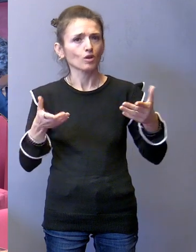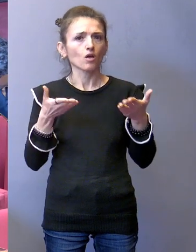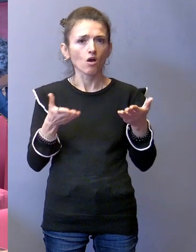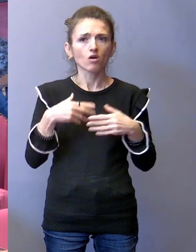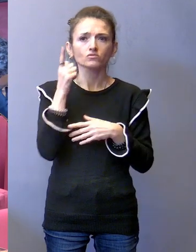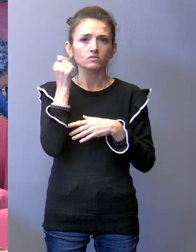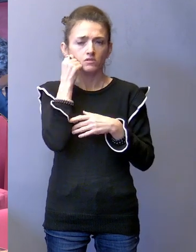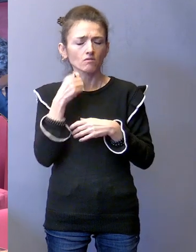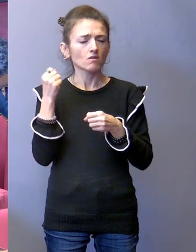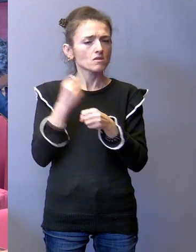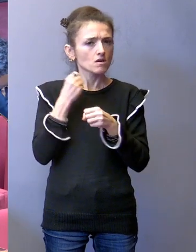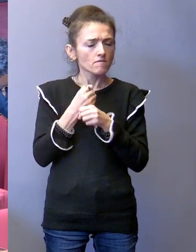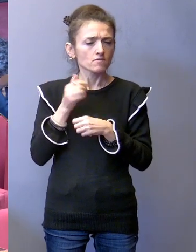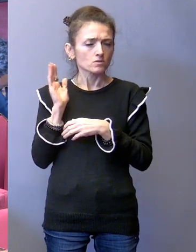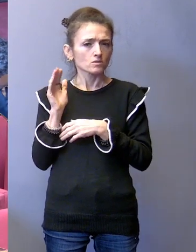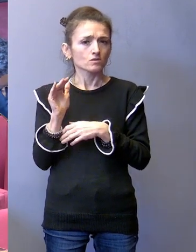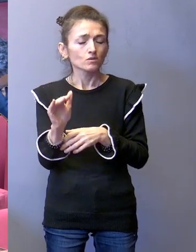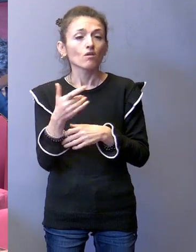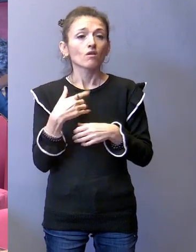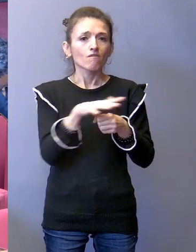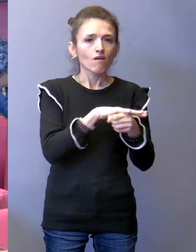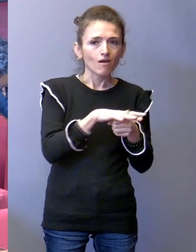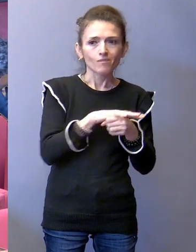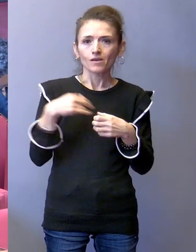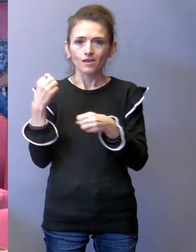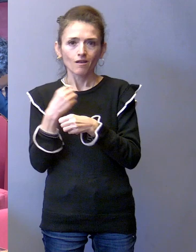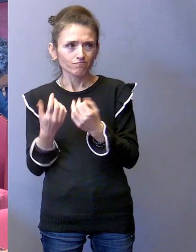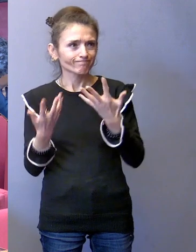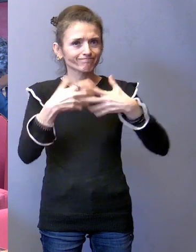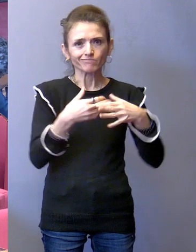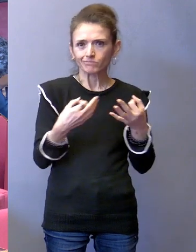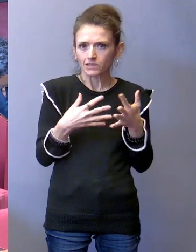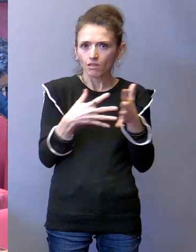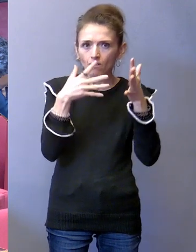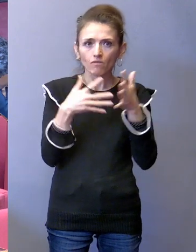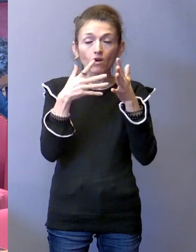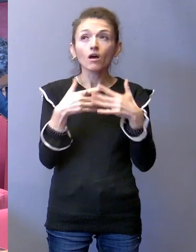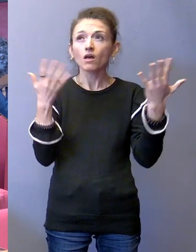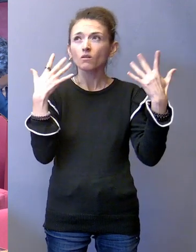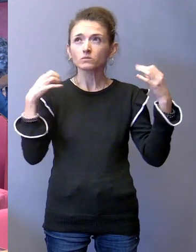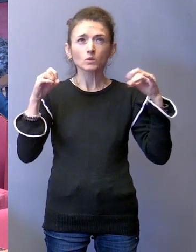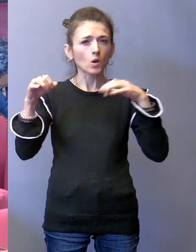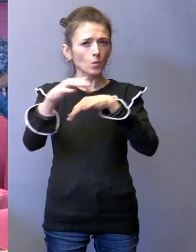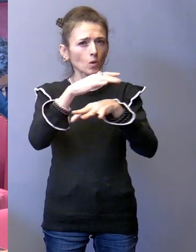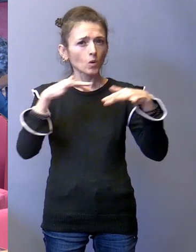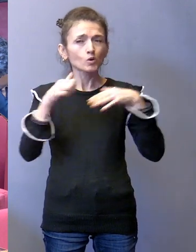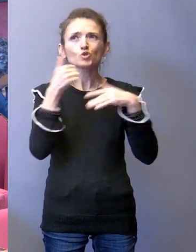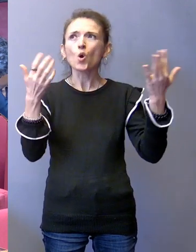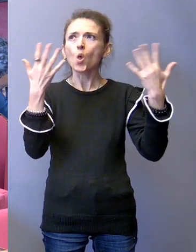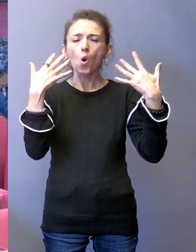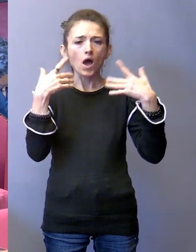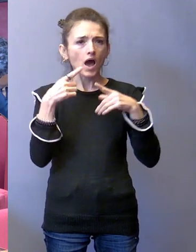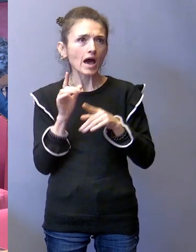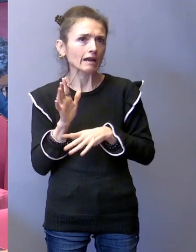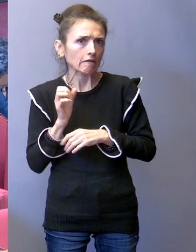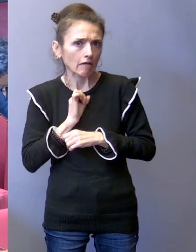lavoro dei genitori le insufficienti misure di conciliazione tra lavoro e famiglia laera convinzione che l'inqui considerato atmosferico sia solo nell'aria esterna